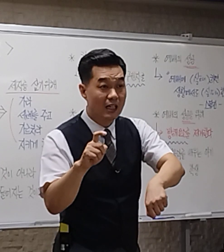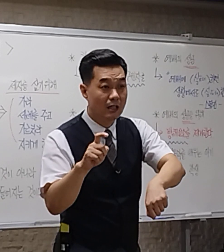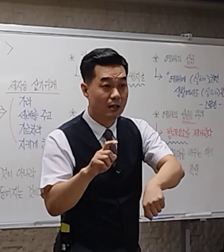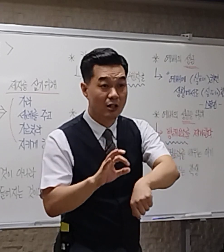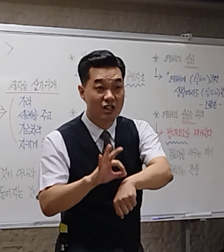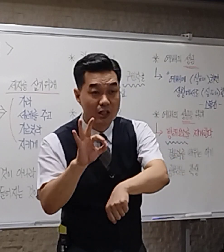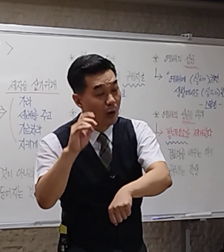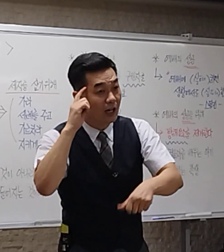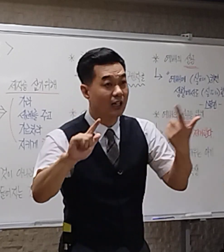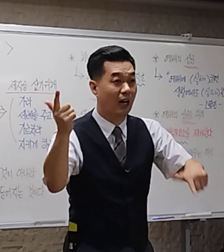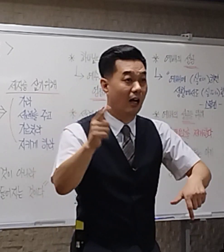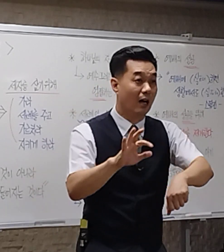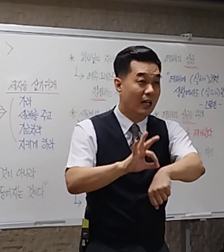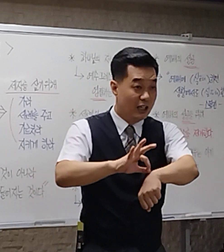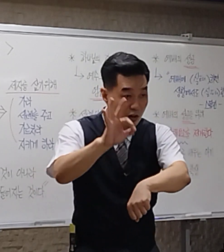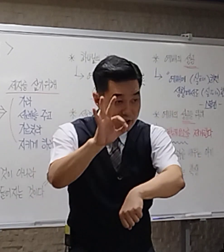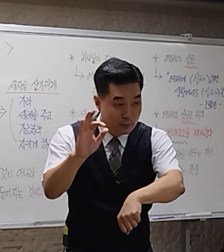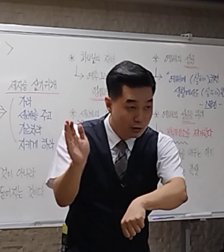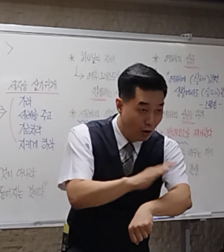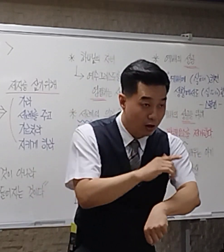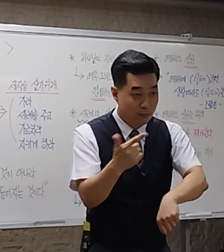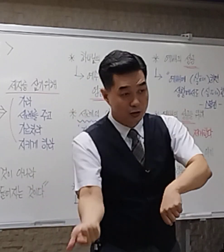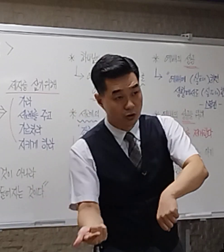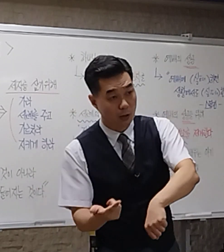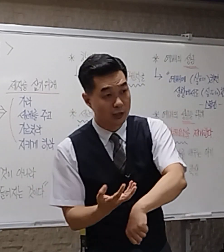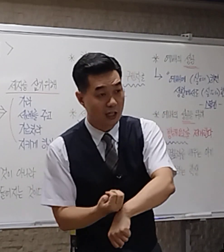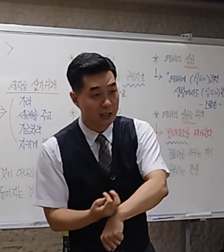11시? 10시. 왜 생각이 달라? 10시부터 저녁에 몇 시까지?